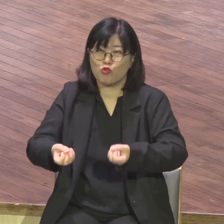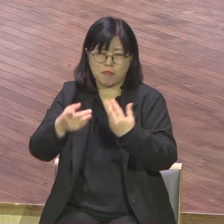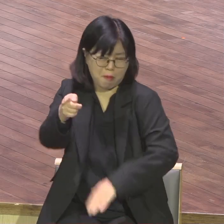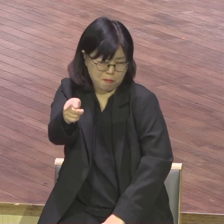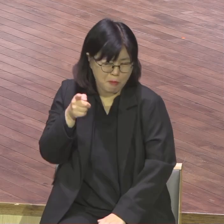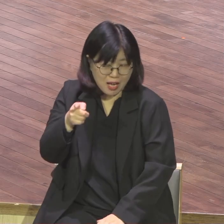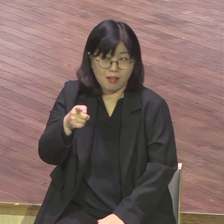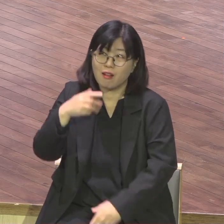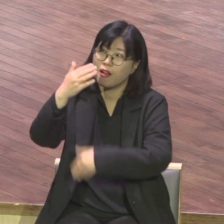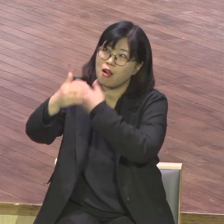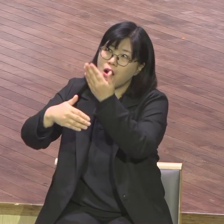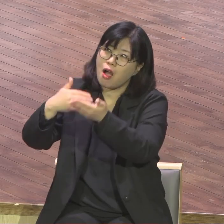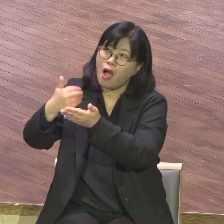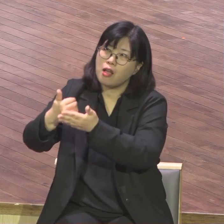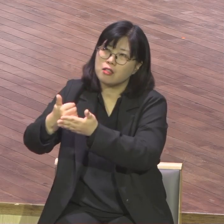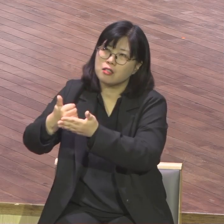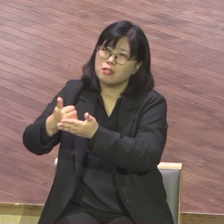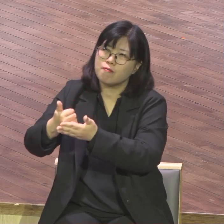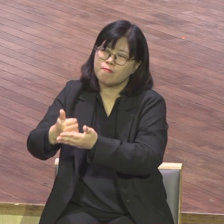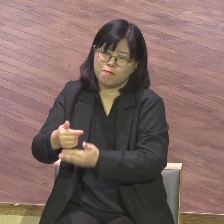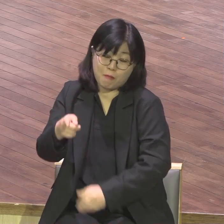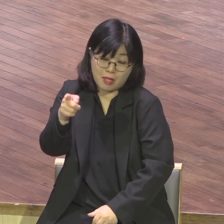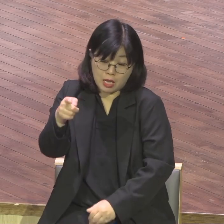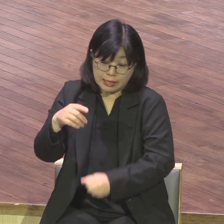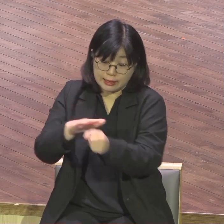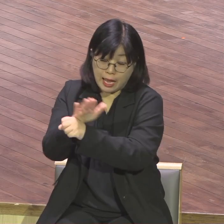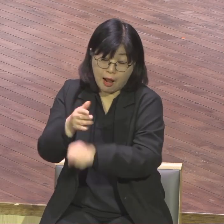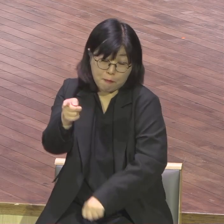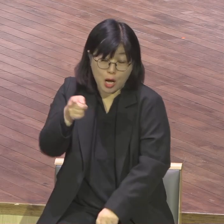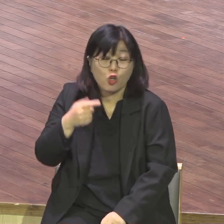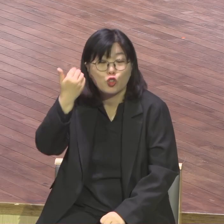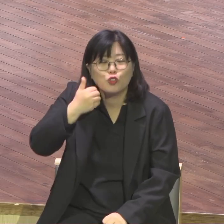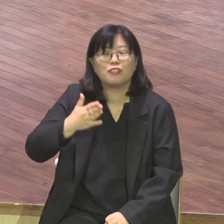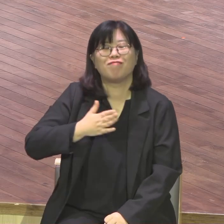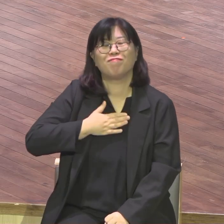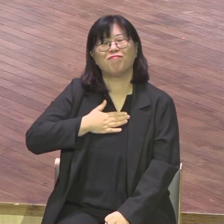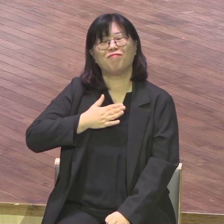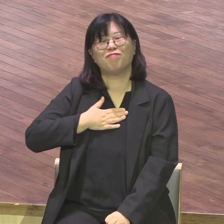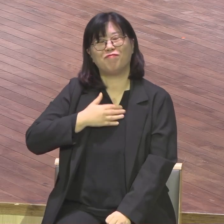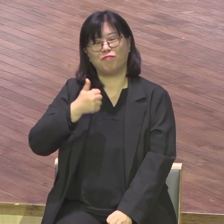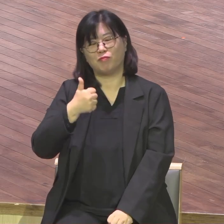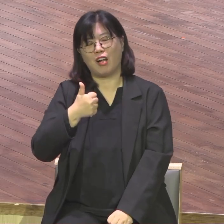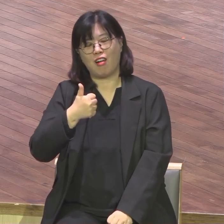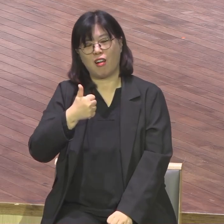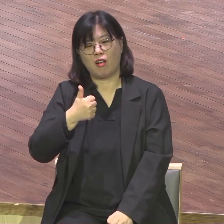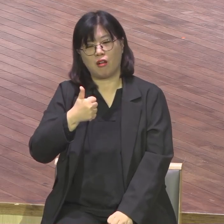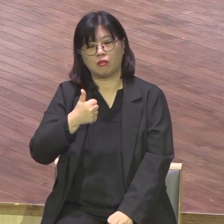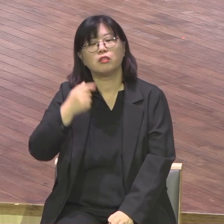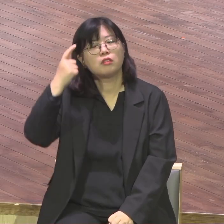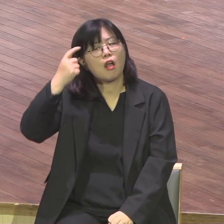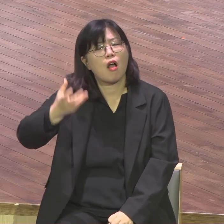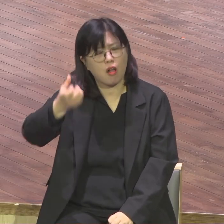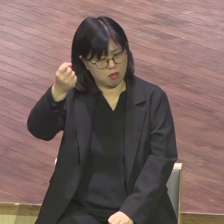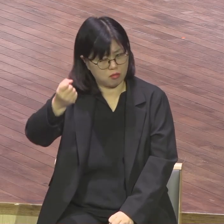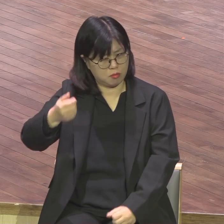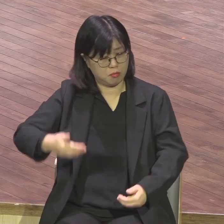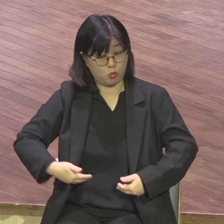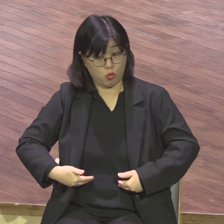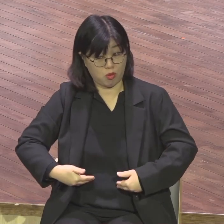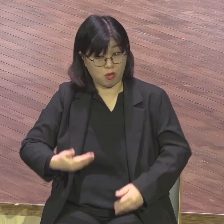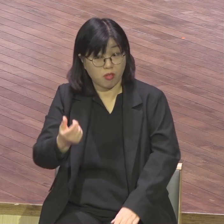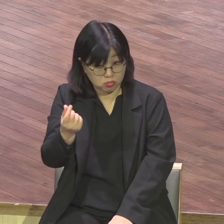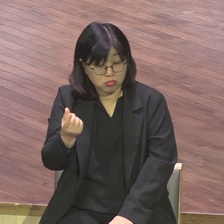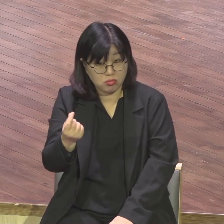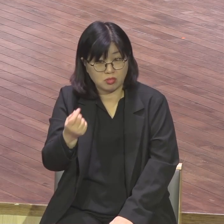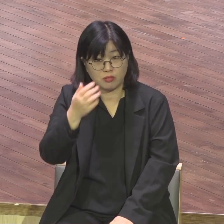제일 사랑한다. 이런 증오의식까지 해야 돼요. 착각 아니에요. 아니 자식들 말하는데 자식들